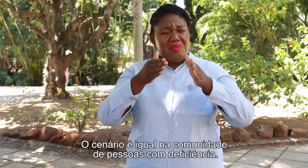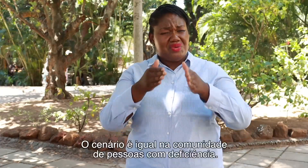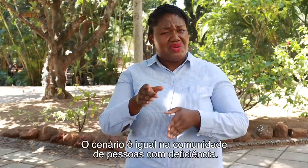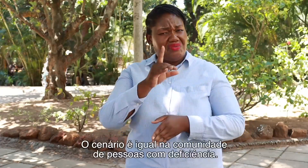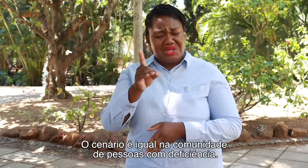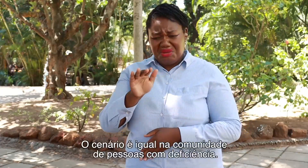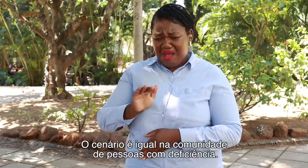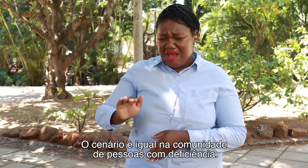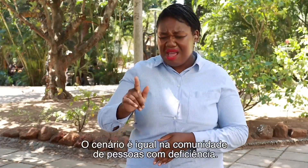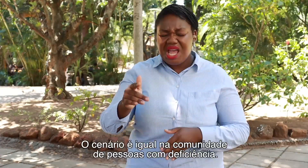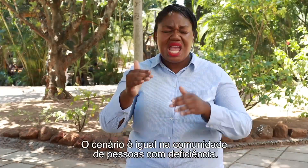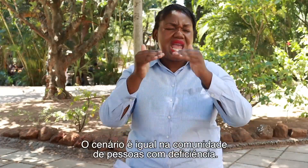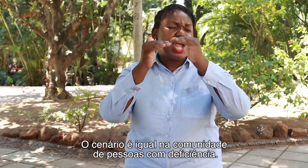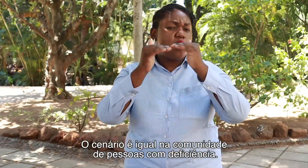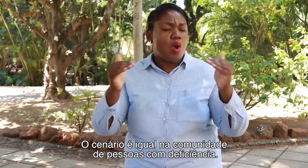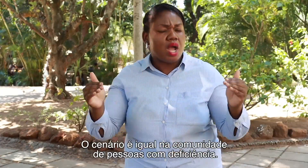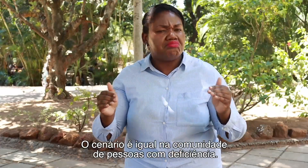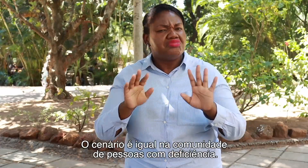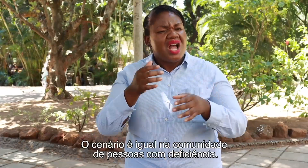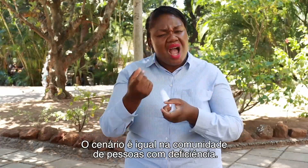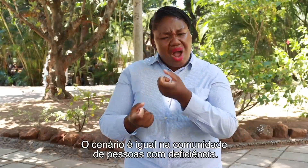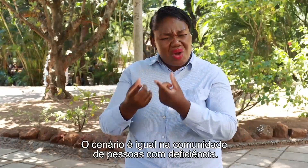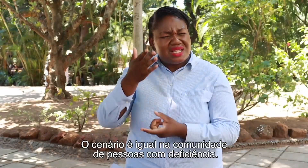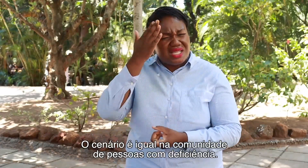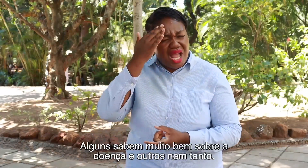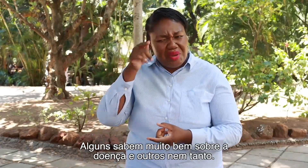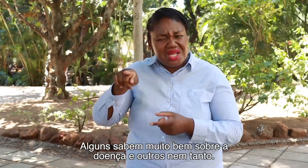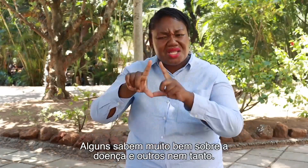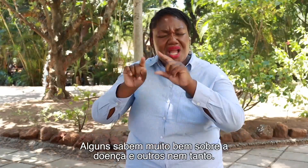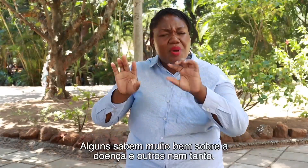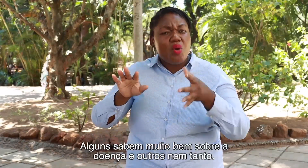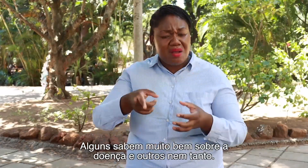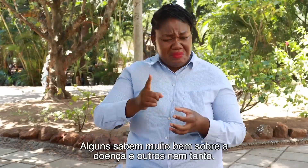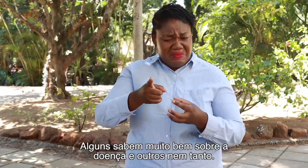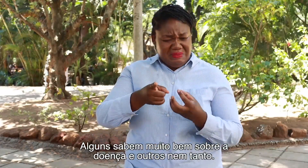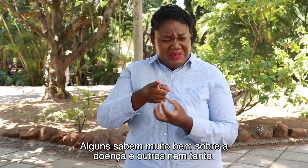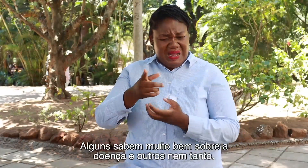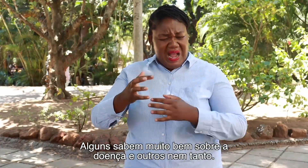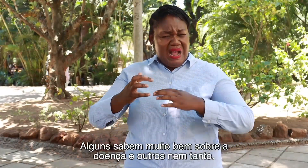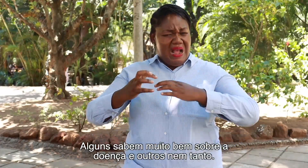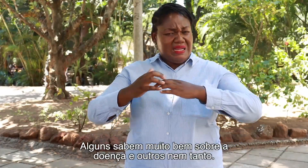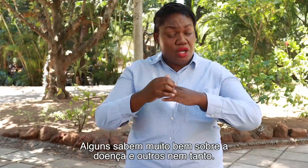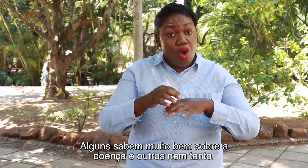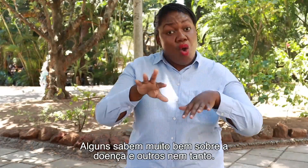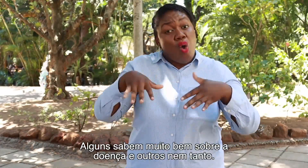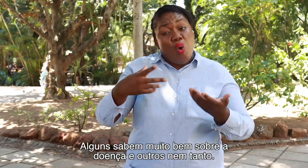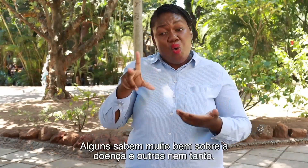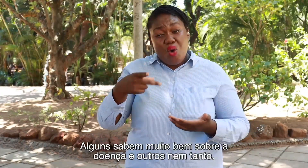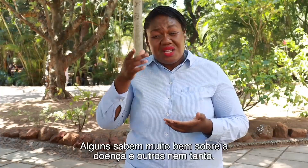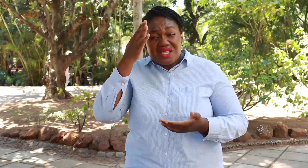O cenário é igual na comunidade de pessoas com deficiência. Alguns sabem muito bem sobre a doença e outros nem tanto.